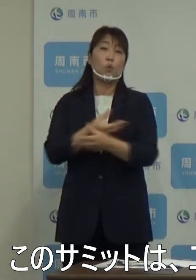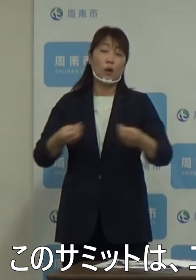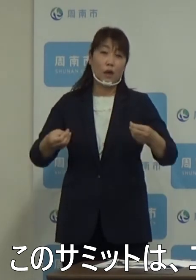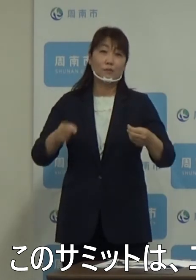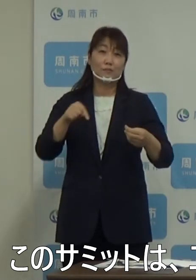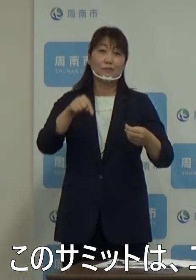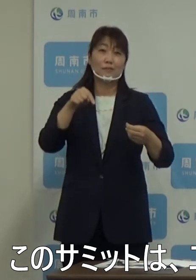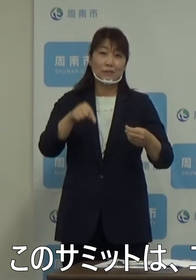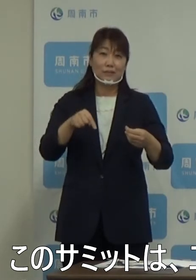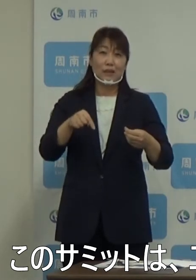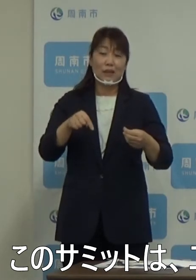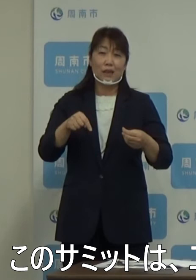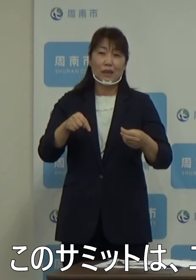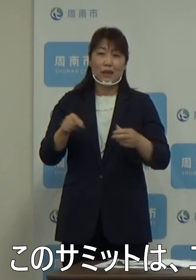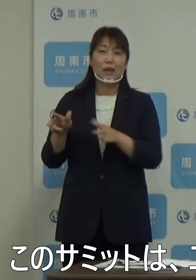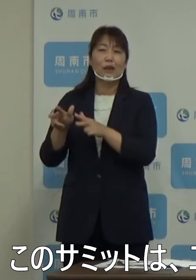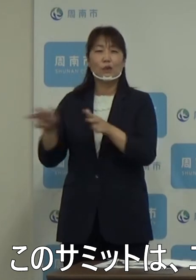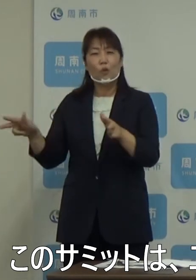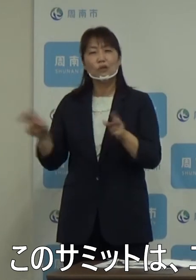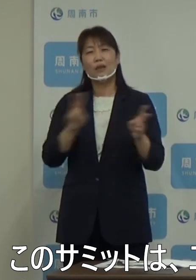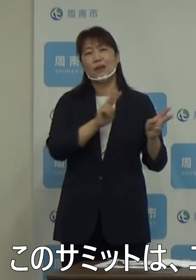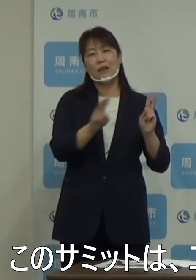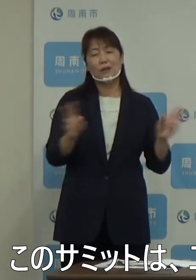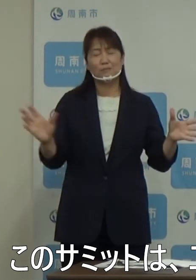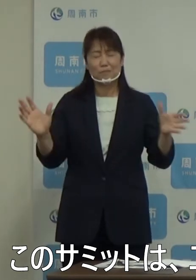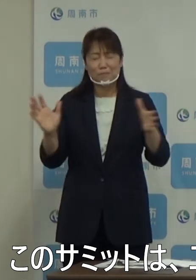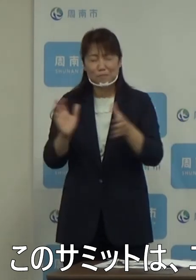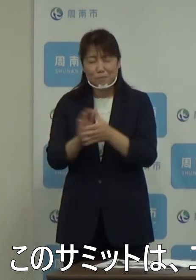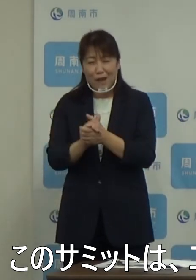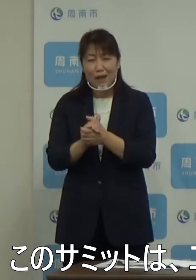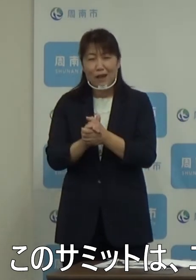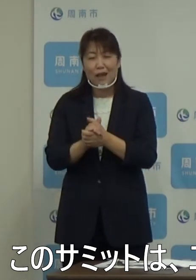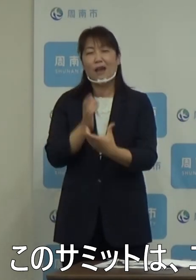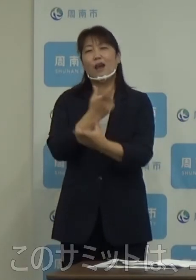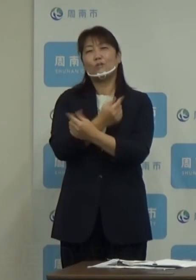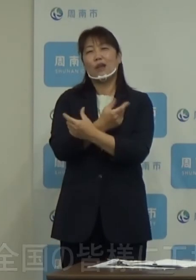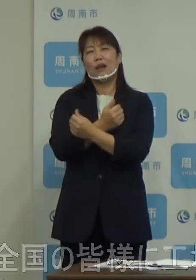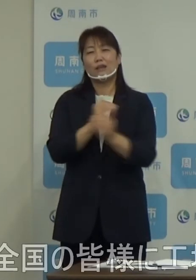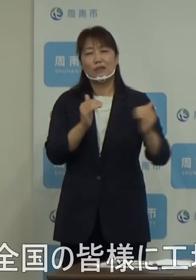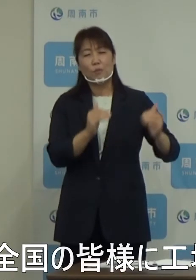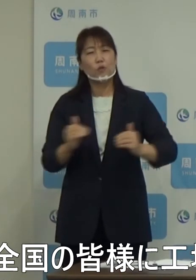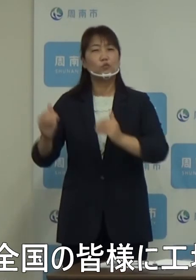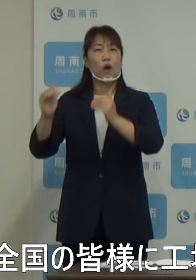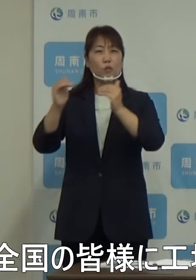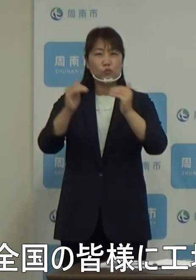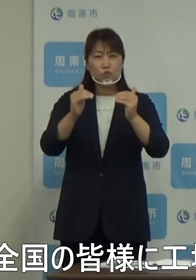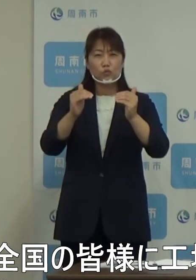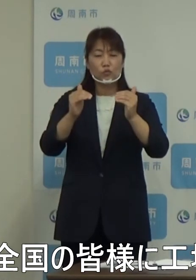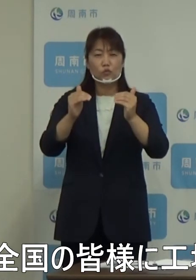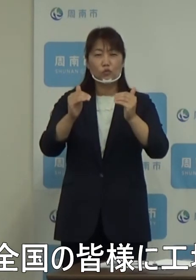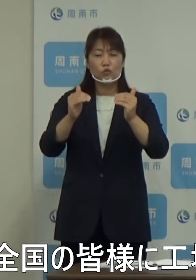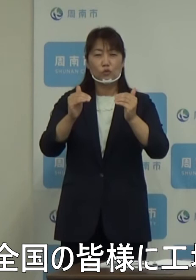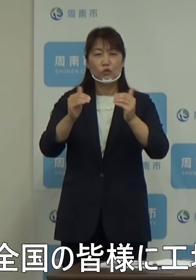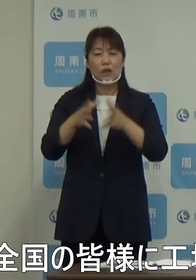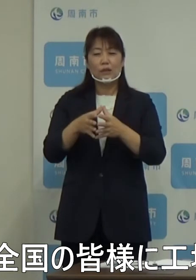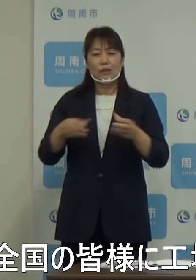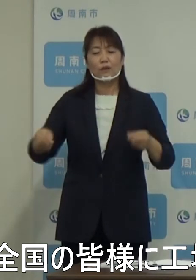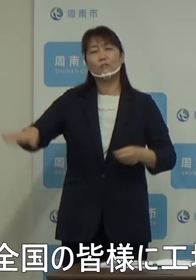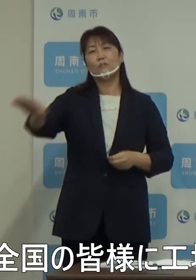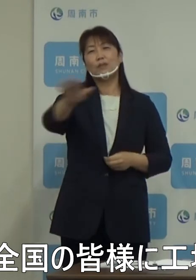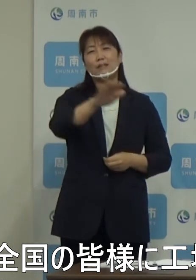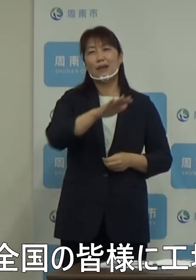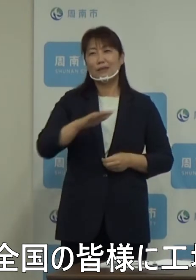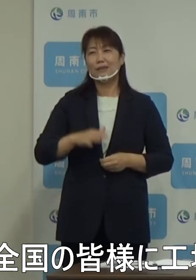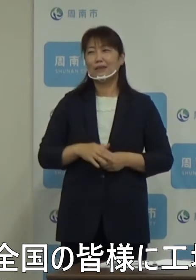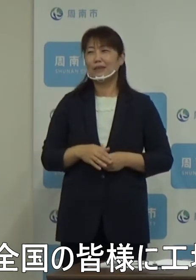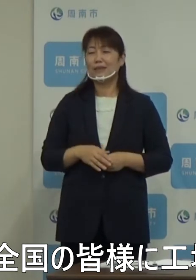通じて、官民一体となって互いの支出向上を図り、全国の皆様に工場夜景の